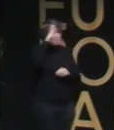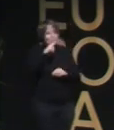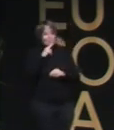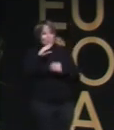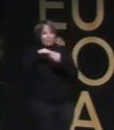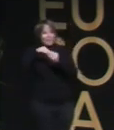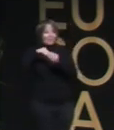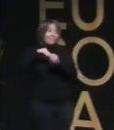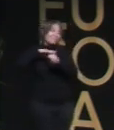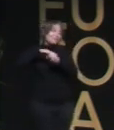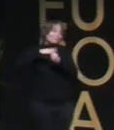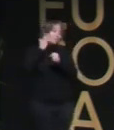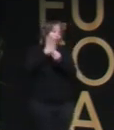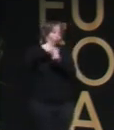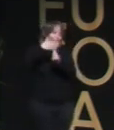ajo.